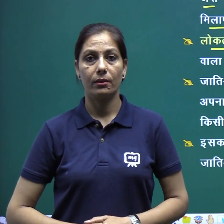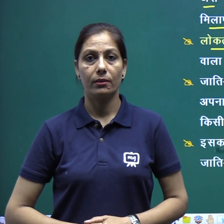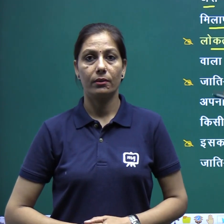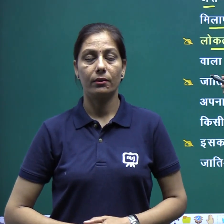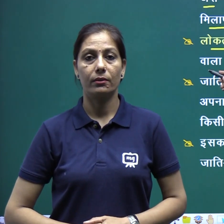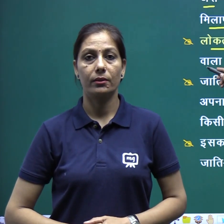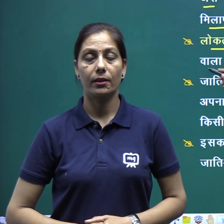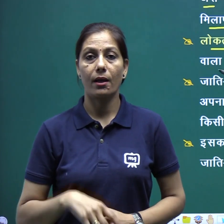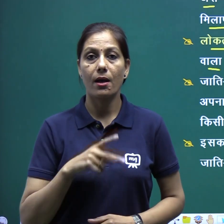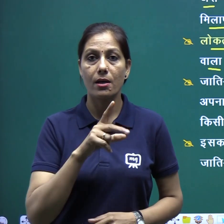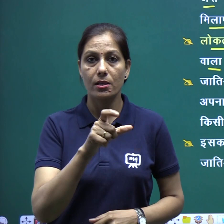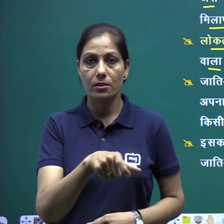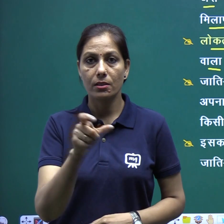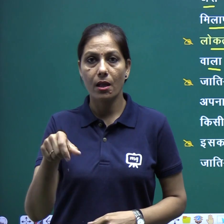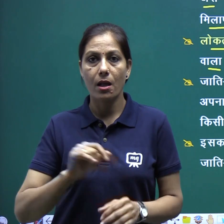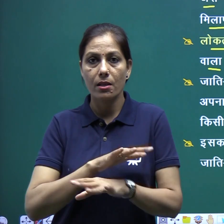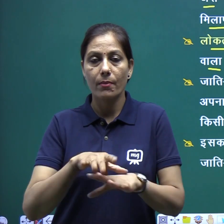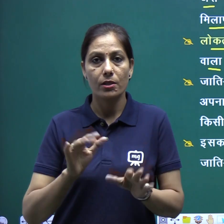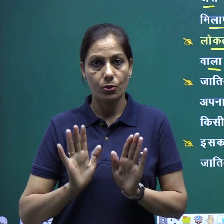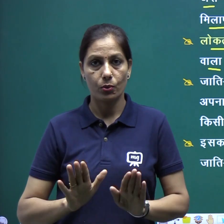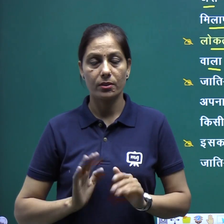वाला समाज होना चाहिए।